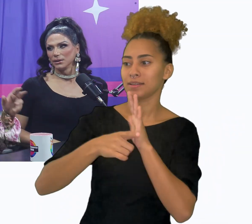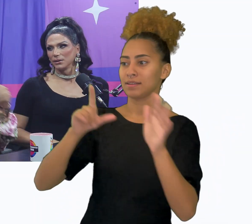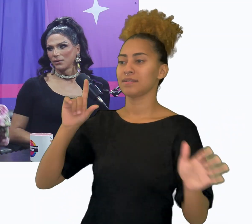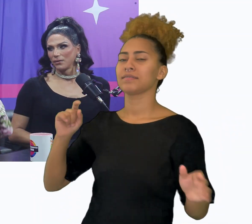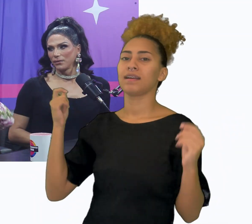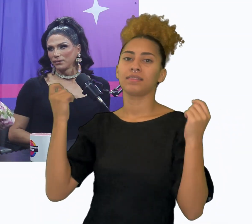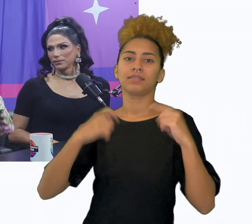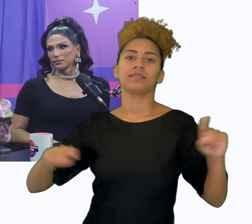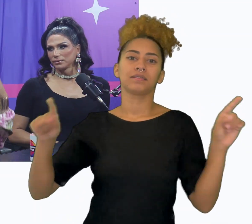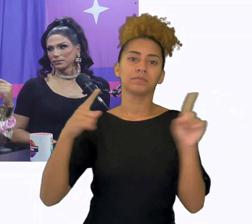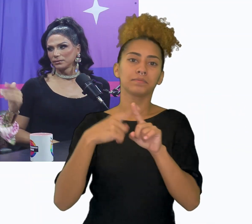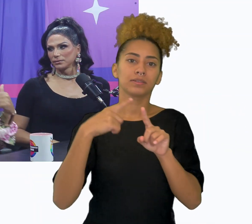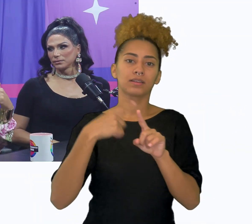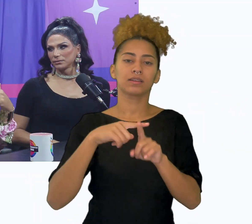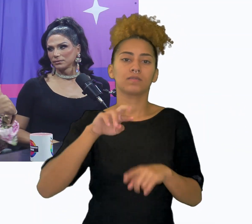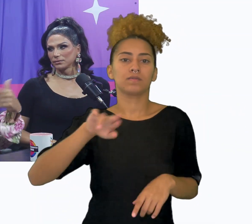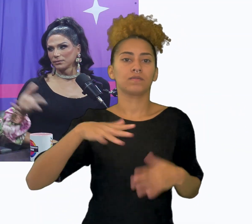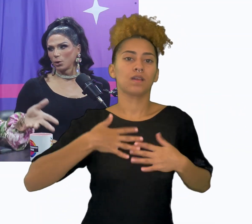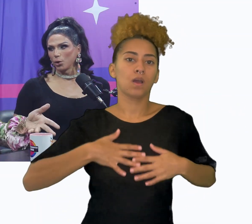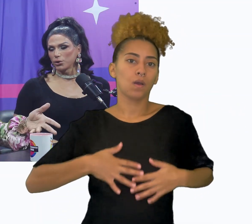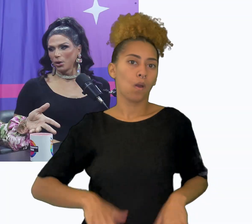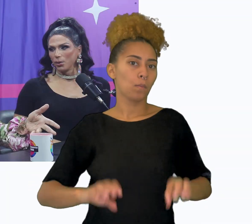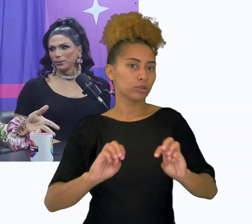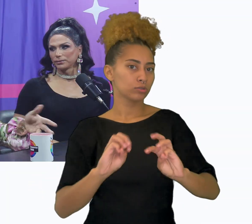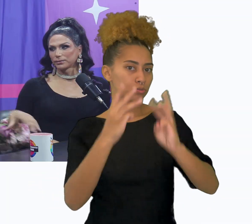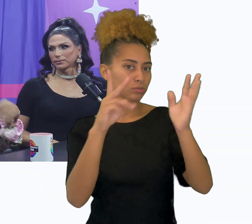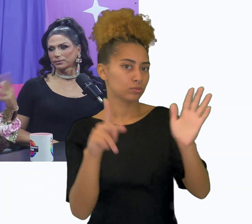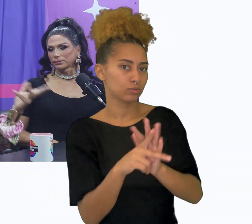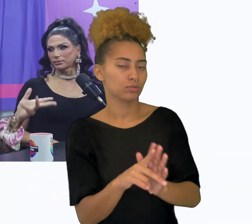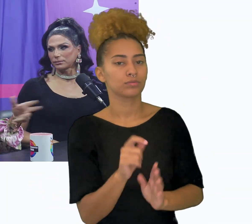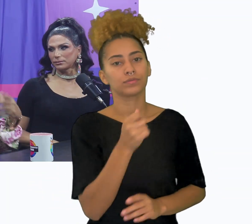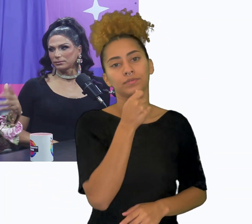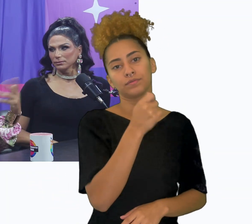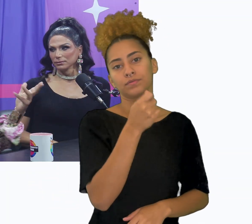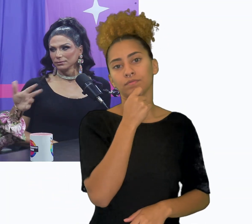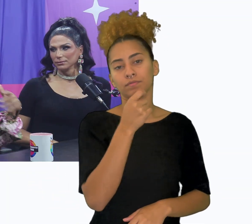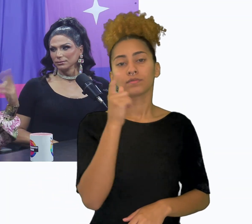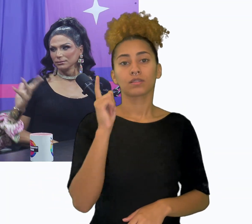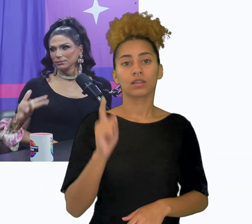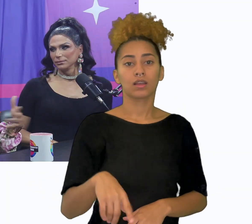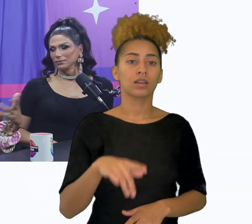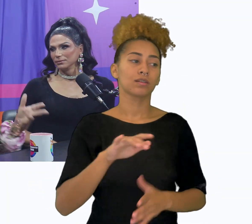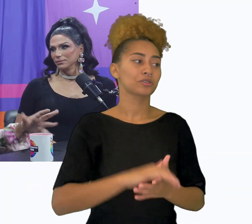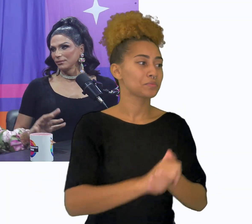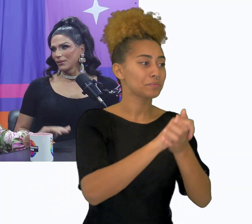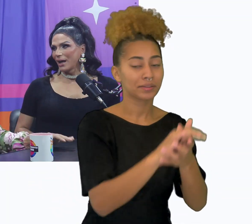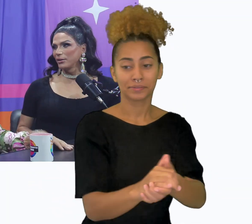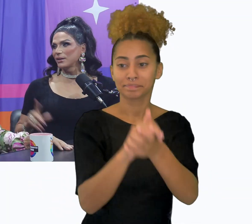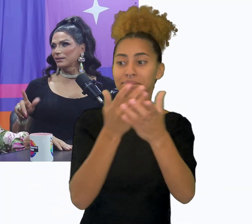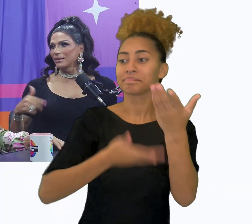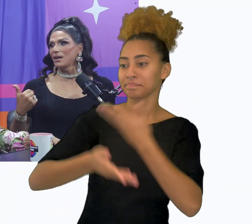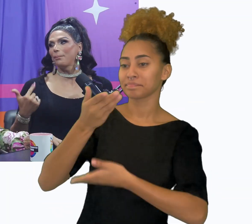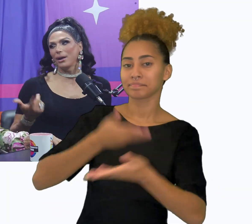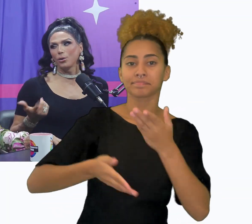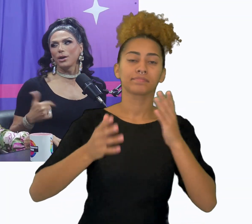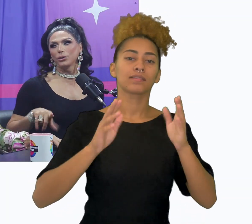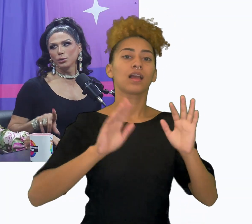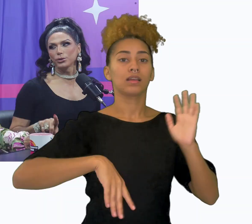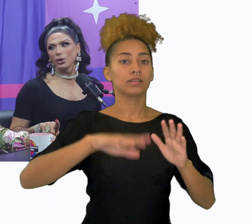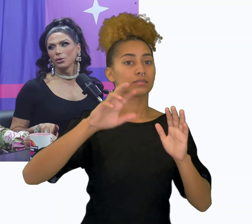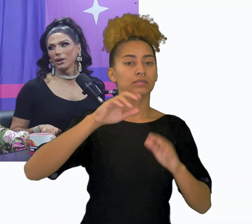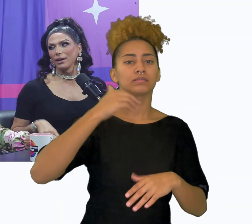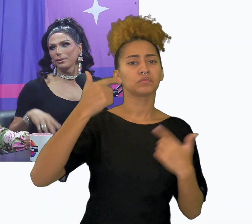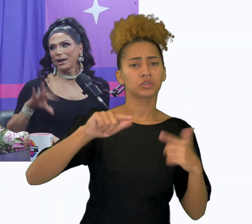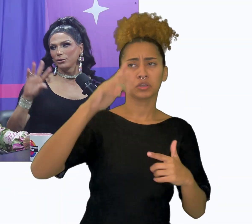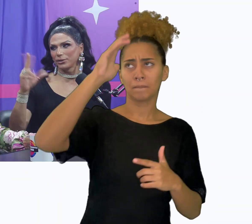antes. Eu não precisava, até porque eu não estava com a roupa do show. Eu estava com uma roupa de estar cumprimentando as pessoas e tal. Às vezes até sem a peruca